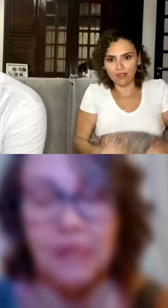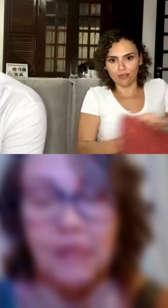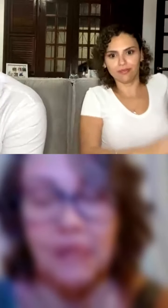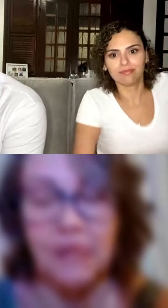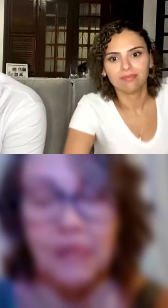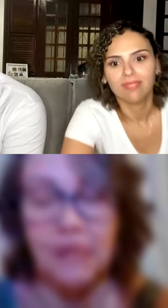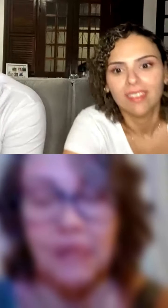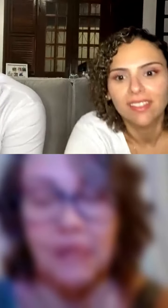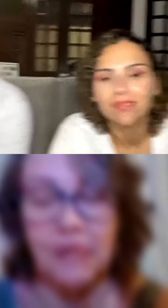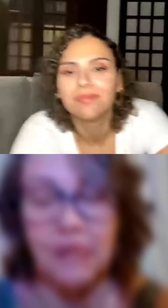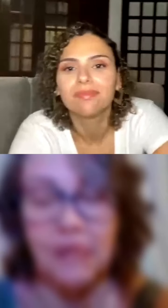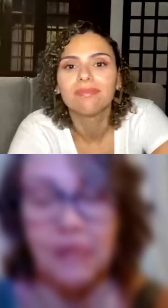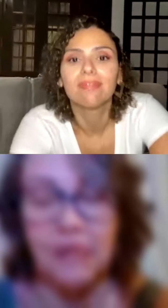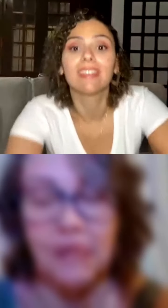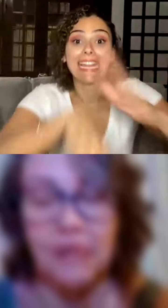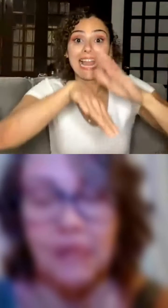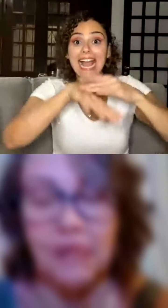vou.